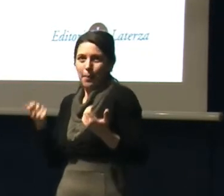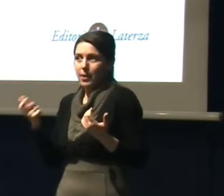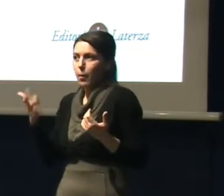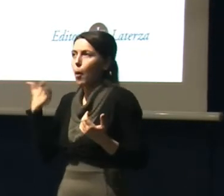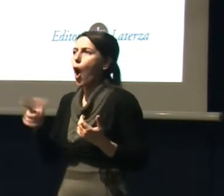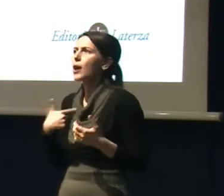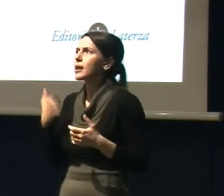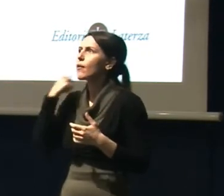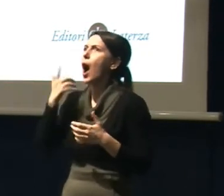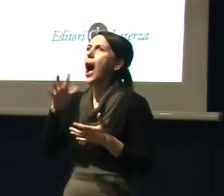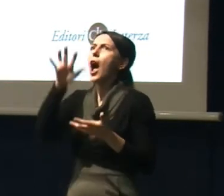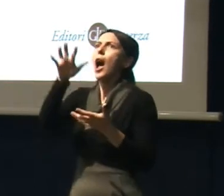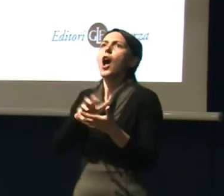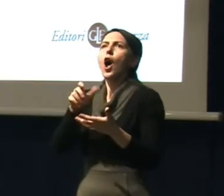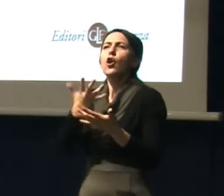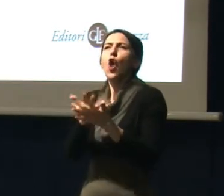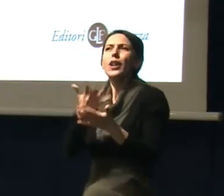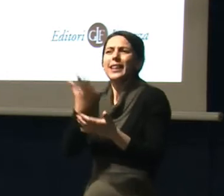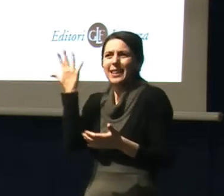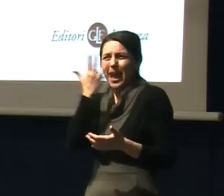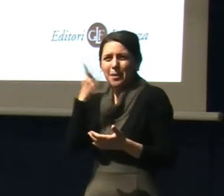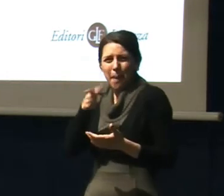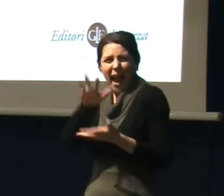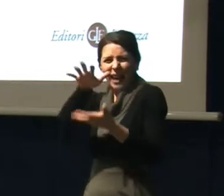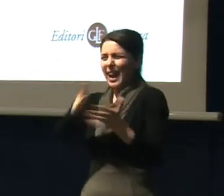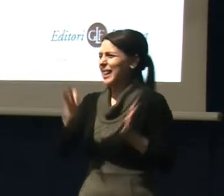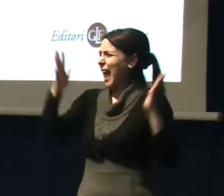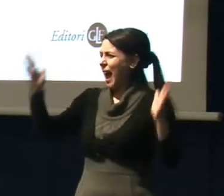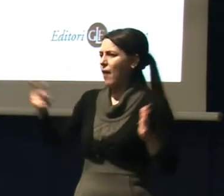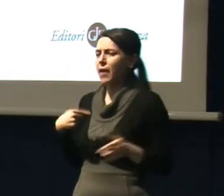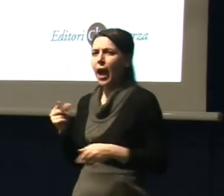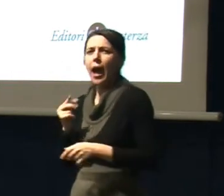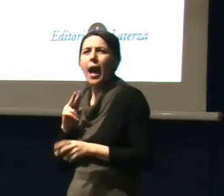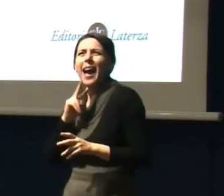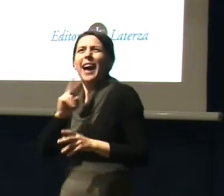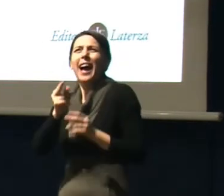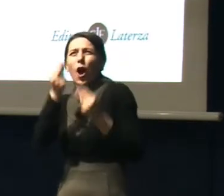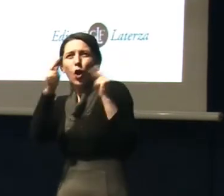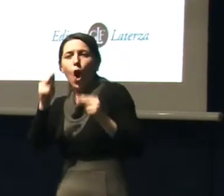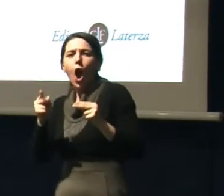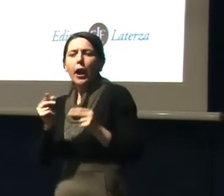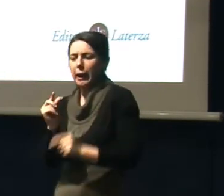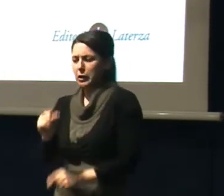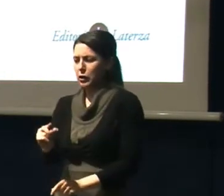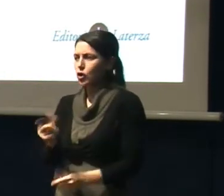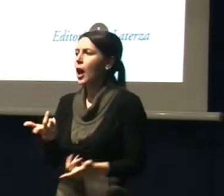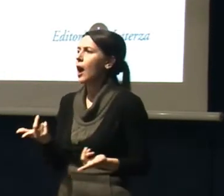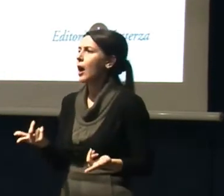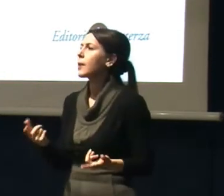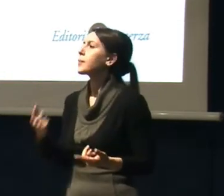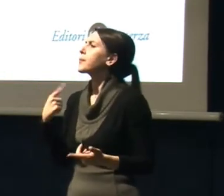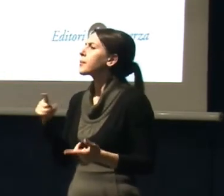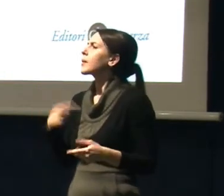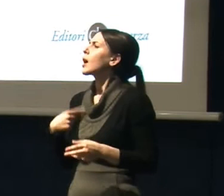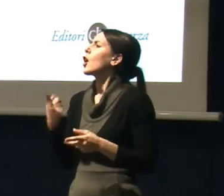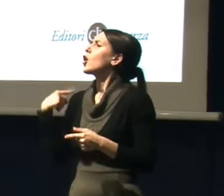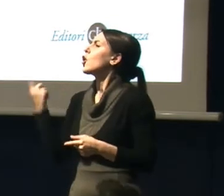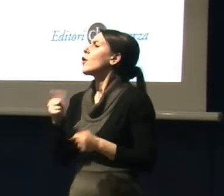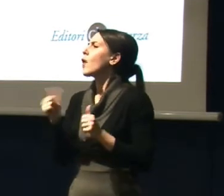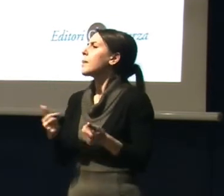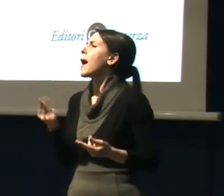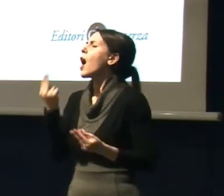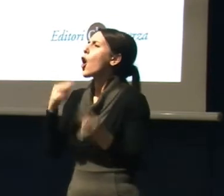giornali della notizia sbagliata quindi questi errori che noi facciamo diciamo che il modo in cui l'abbiamo corretti male nel passato